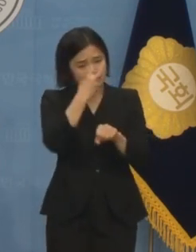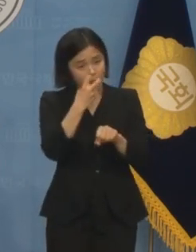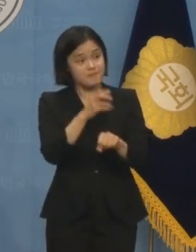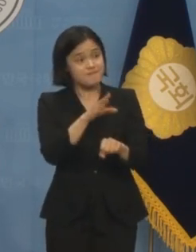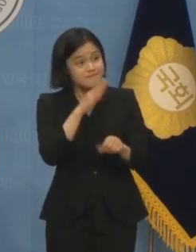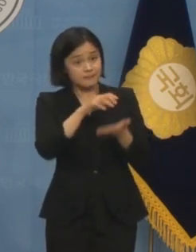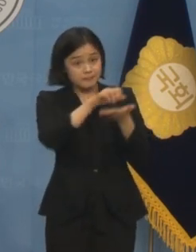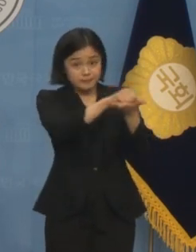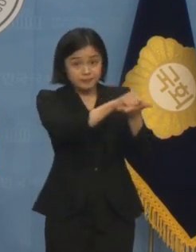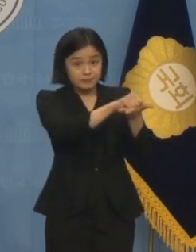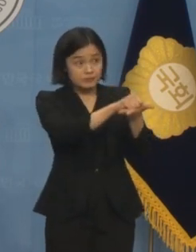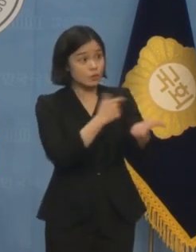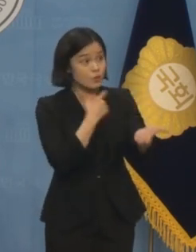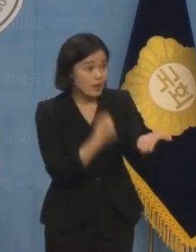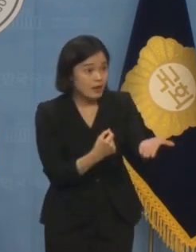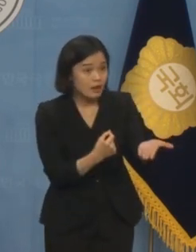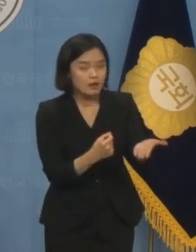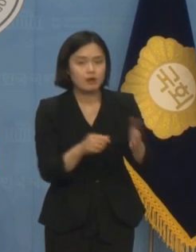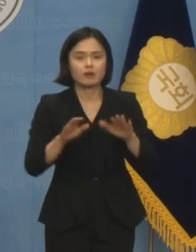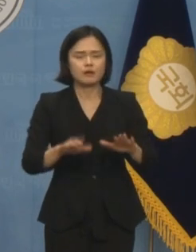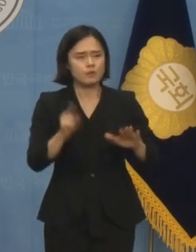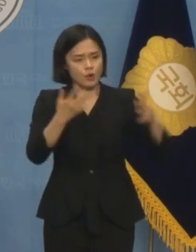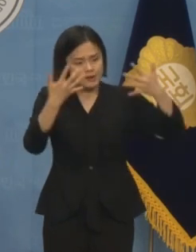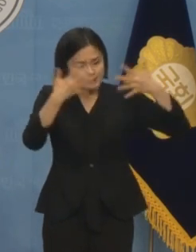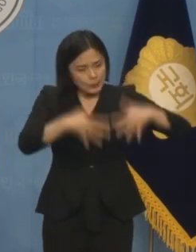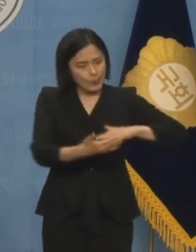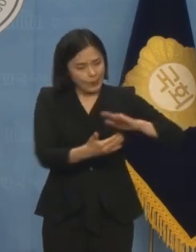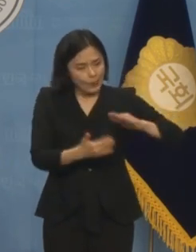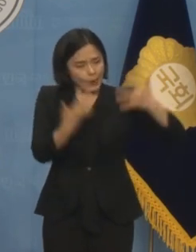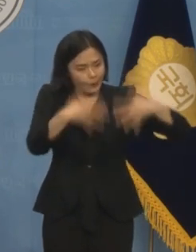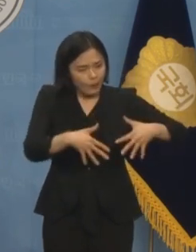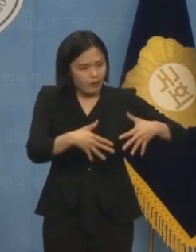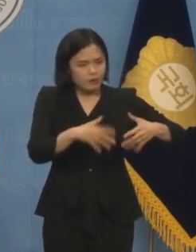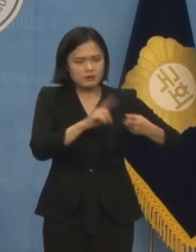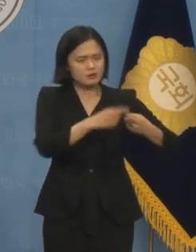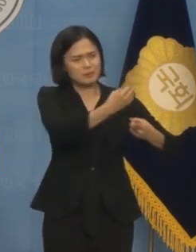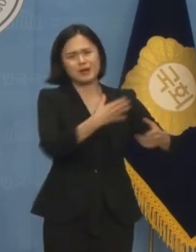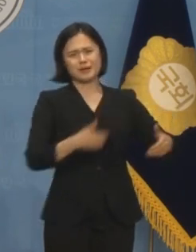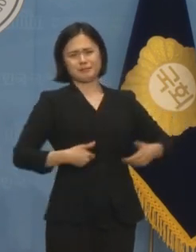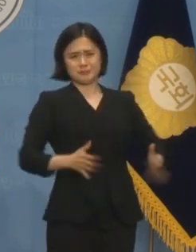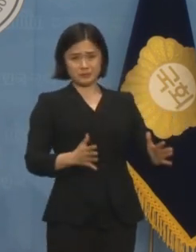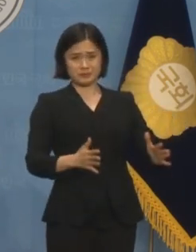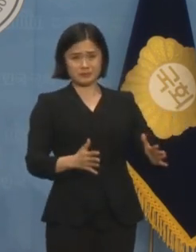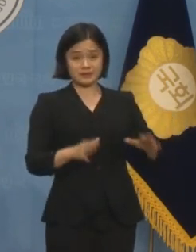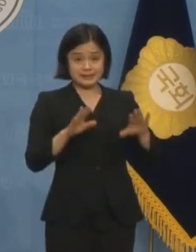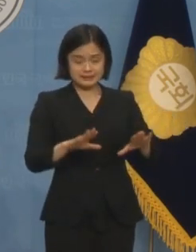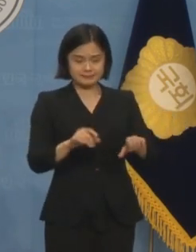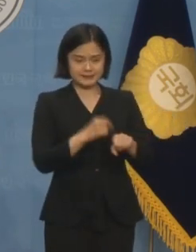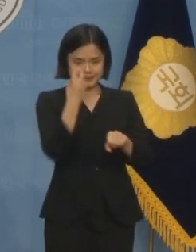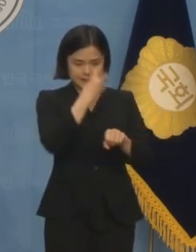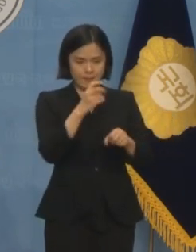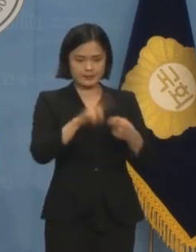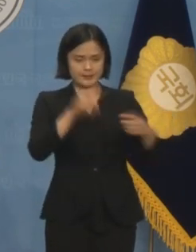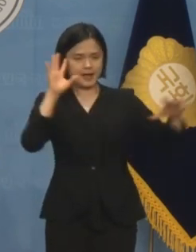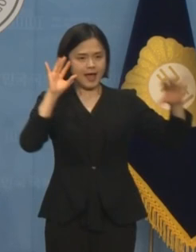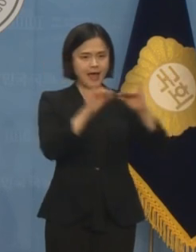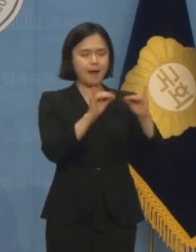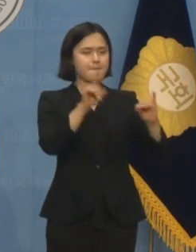없이 현재 논의되는 특한 통과에 힘을 보태겠다 선언하면 될 일